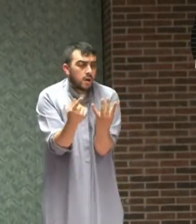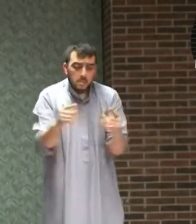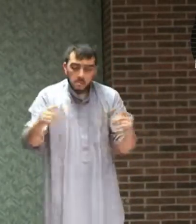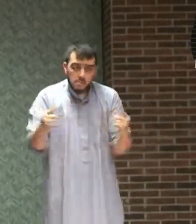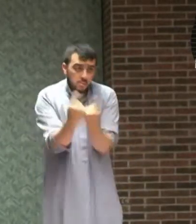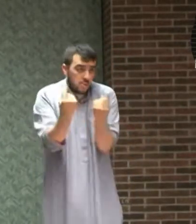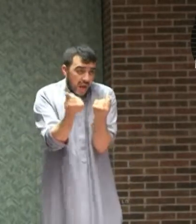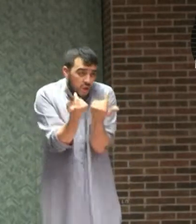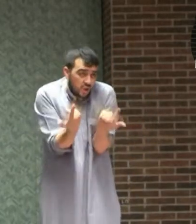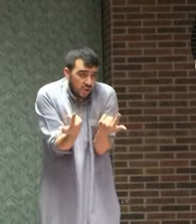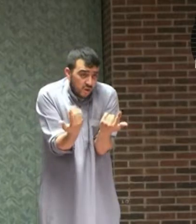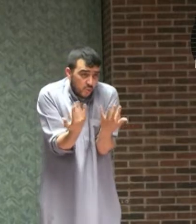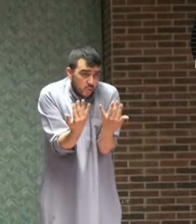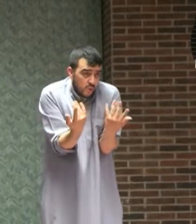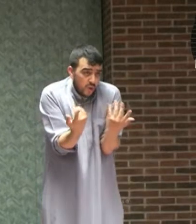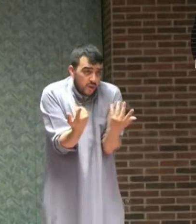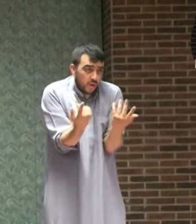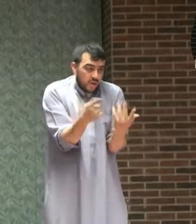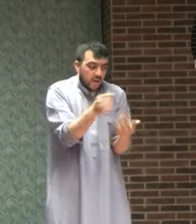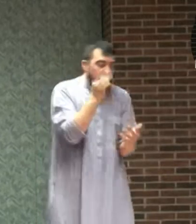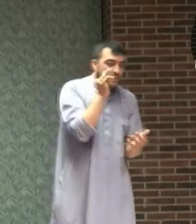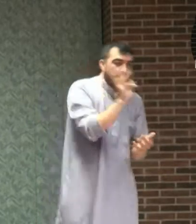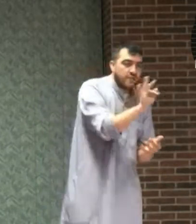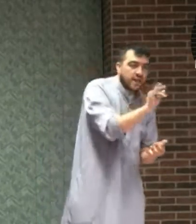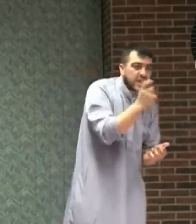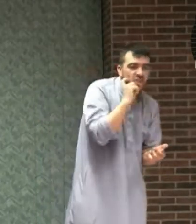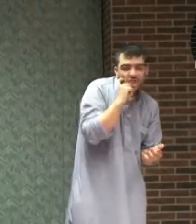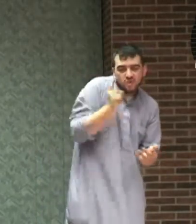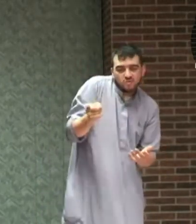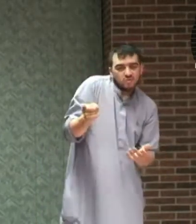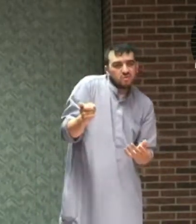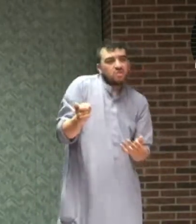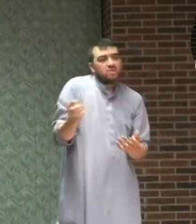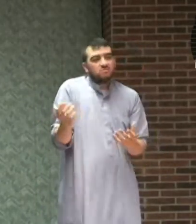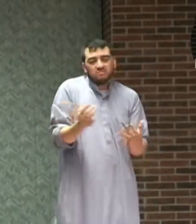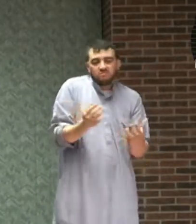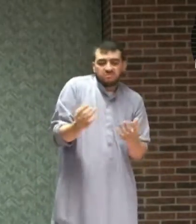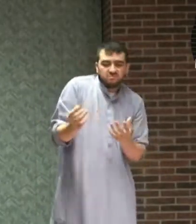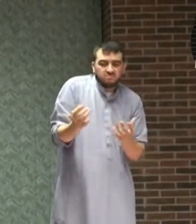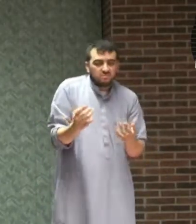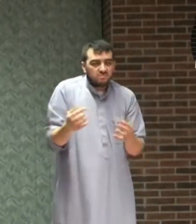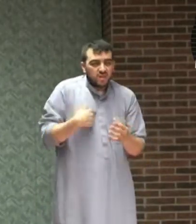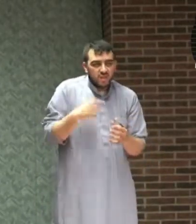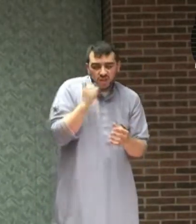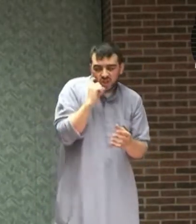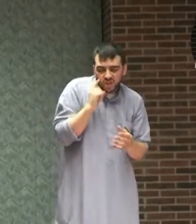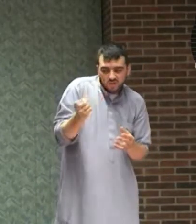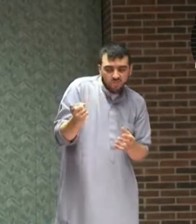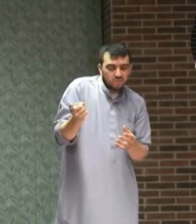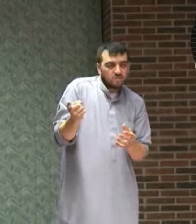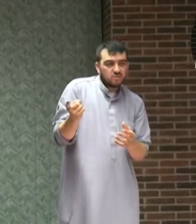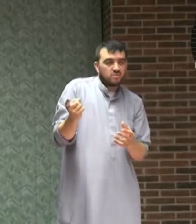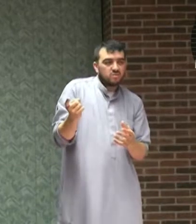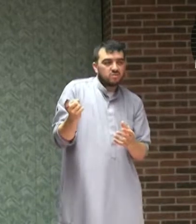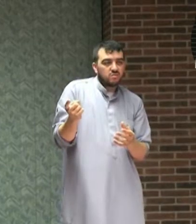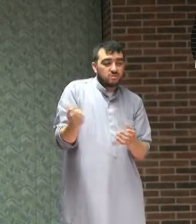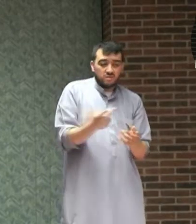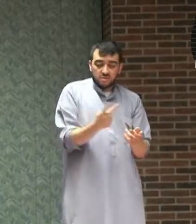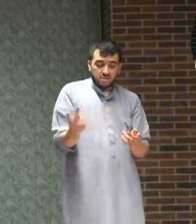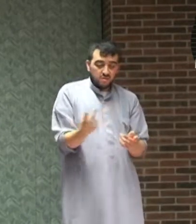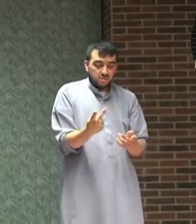conflit dini, c'est pas un conflit de foi, non, c'est un conflit de relation